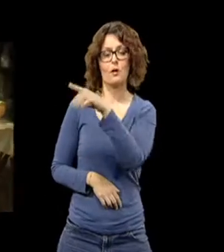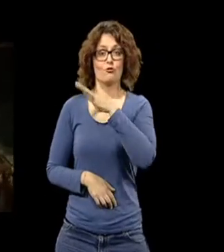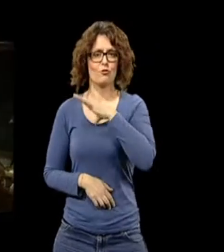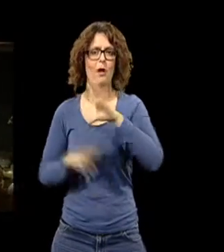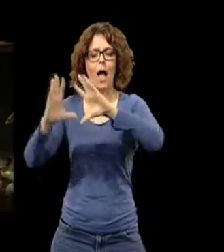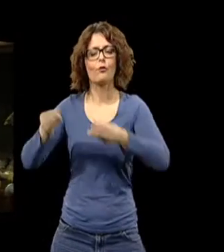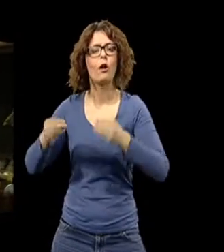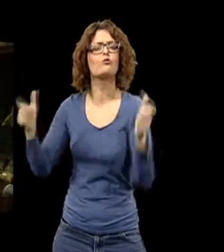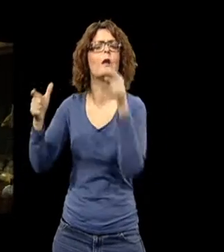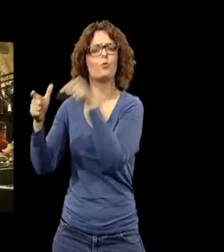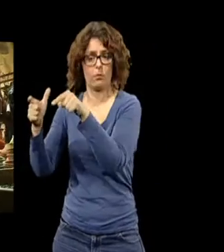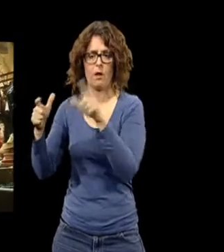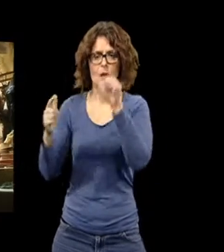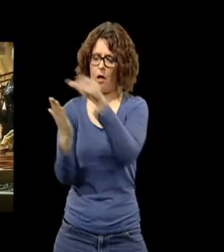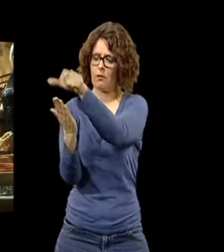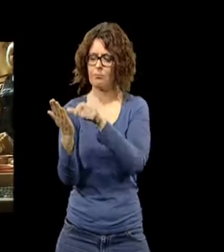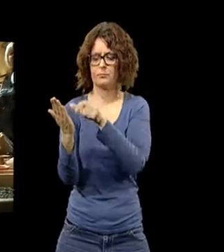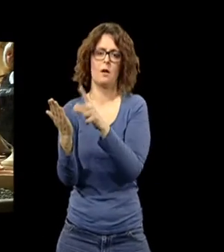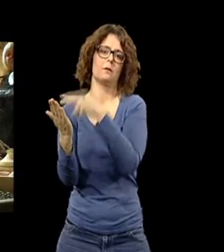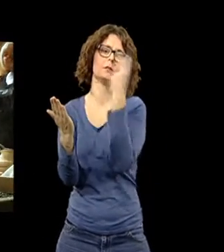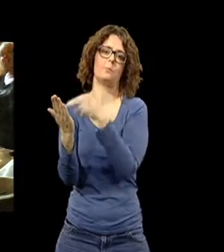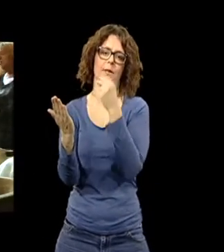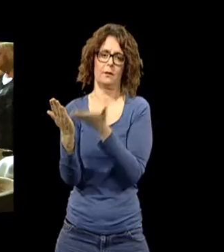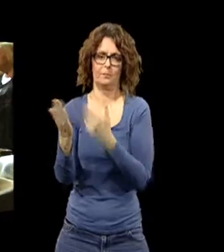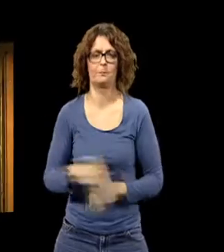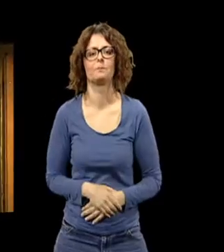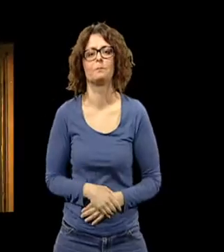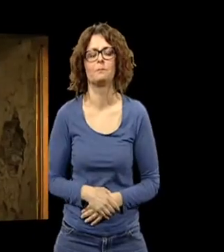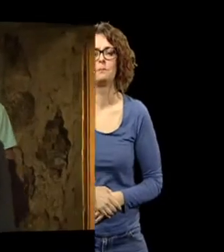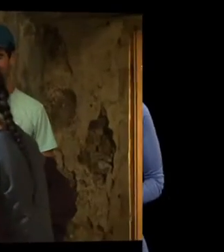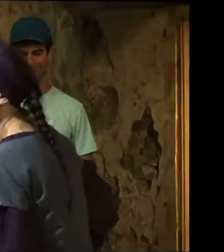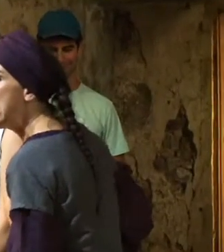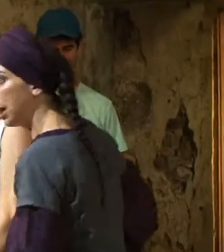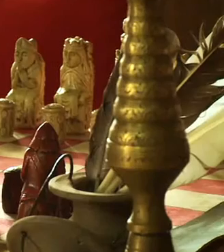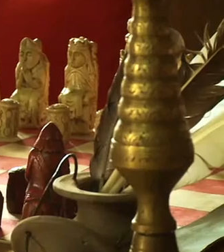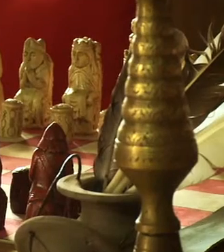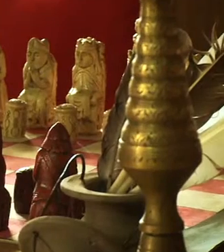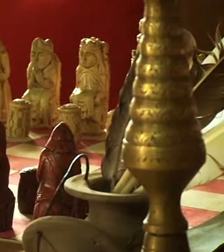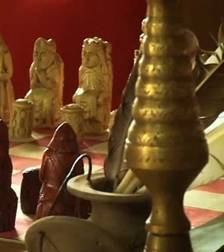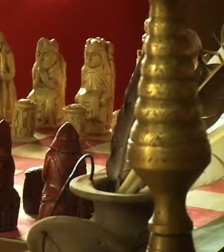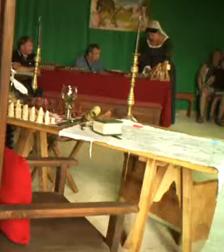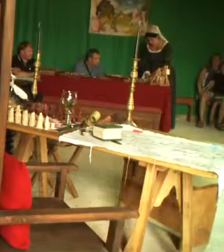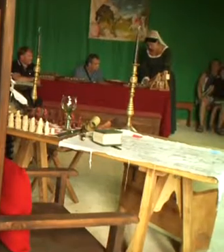personnes-là. On a été pillé et assiégé. C'est une épée, oui.